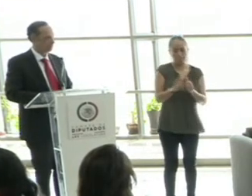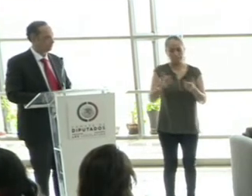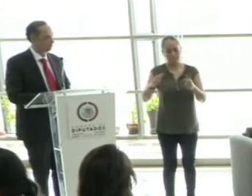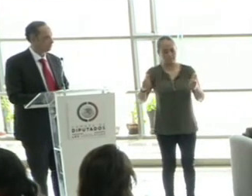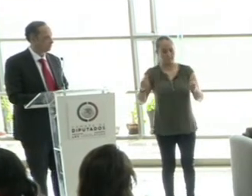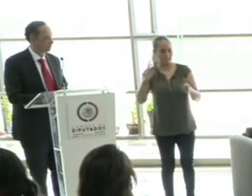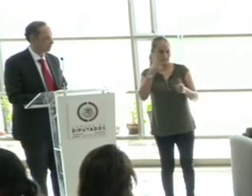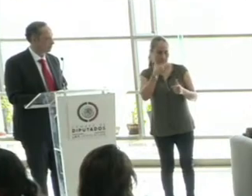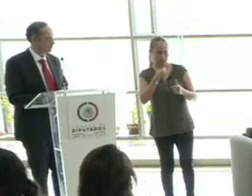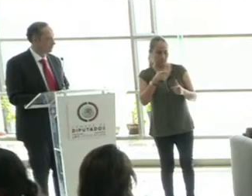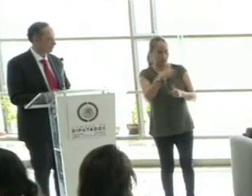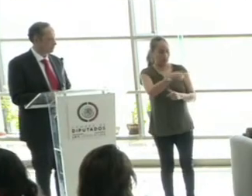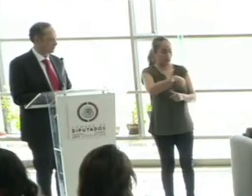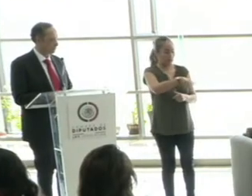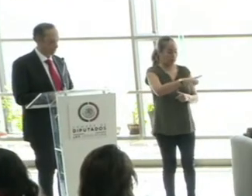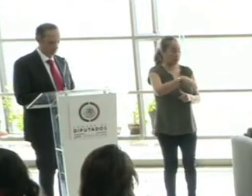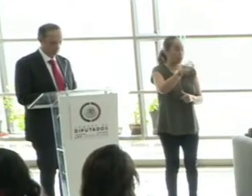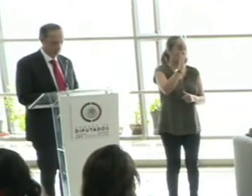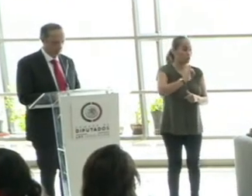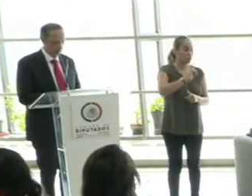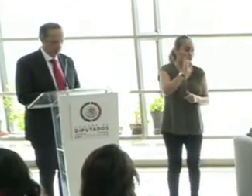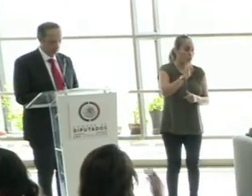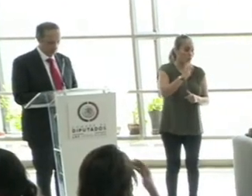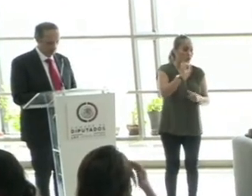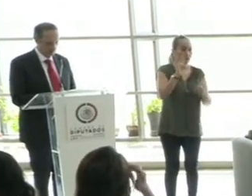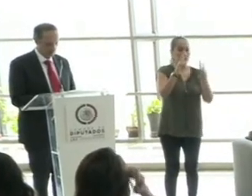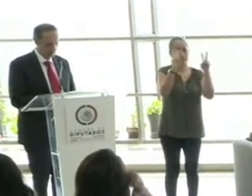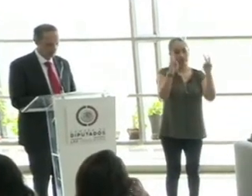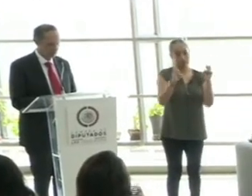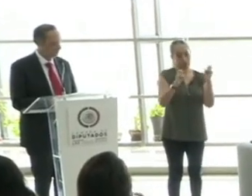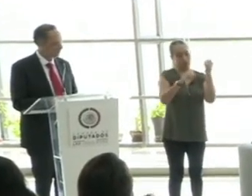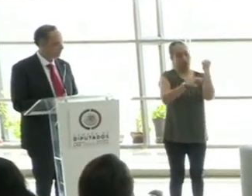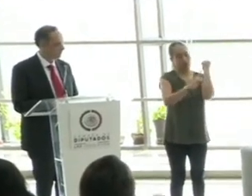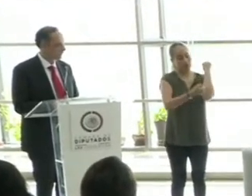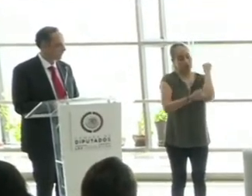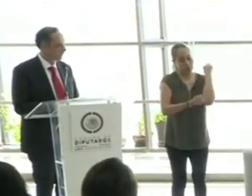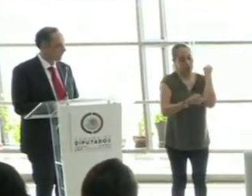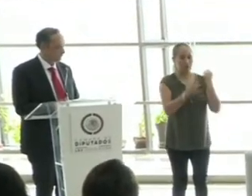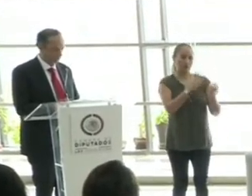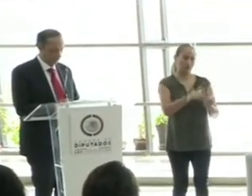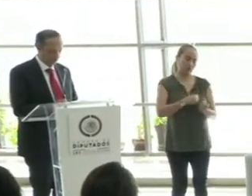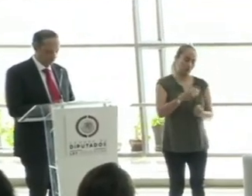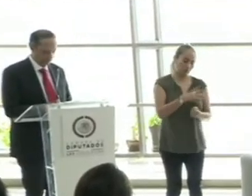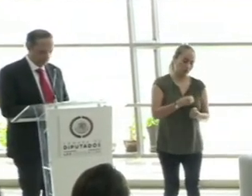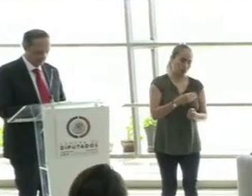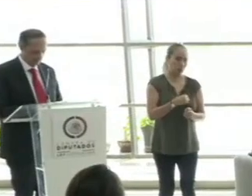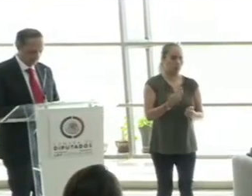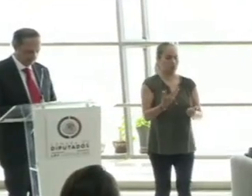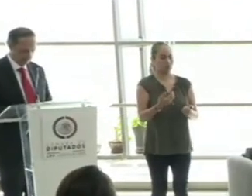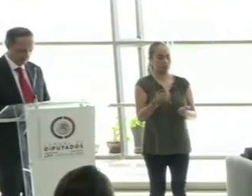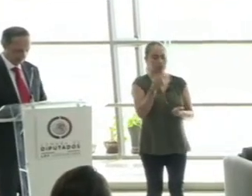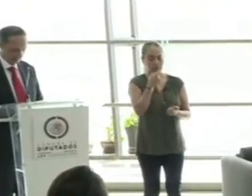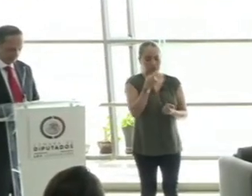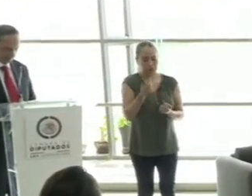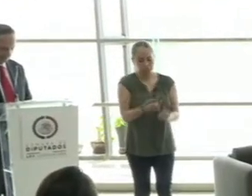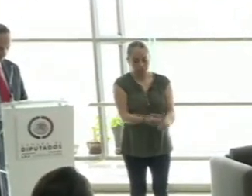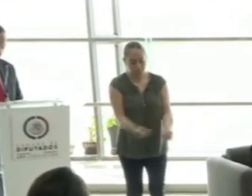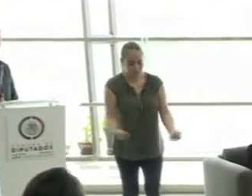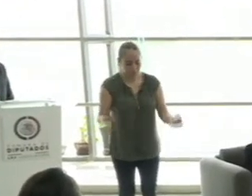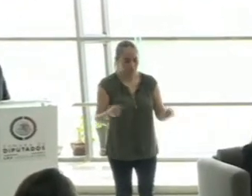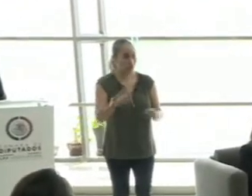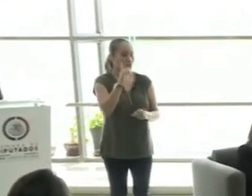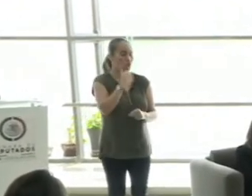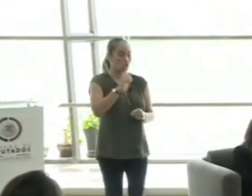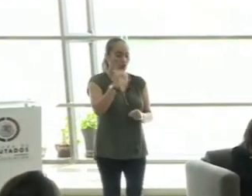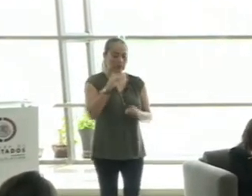son las mujeres las que con el tema de la maternidad cuando tienen a los niños y niñas son las mujeres